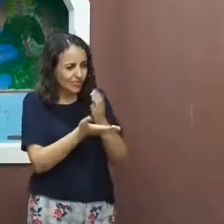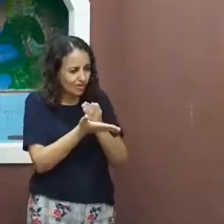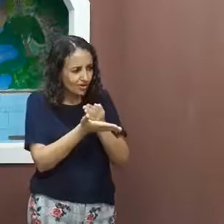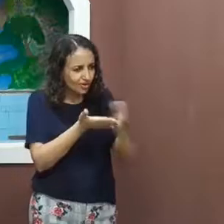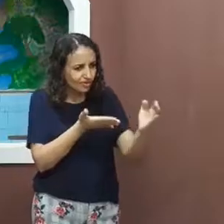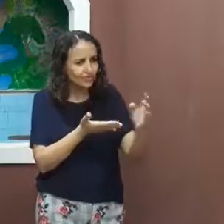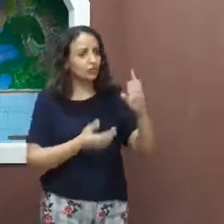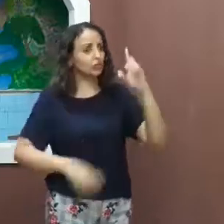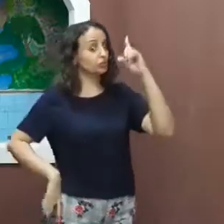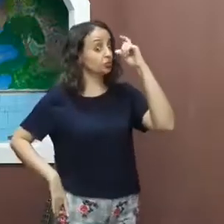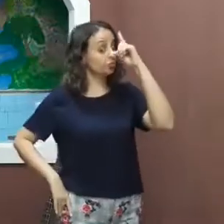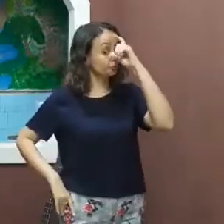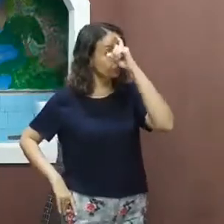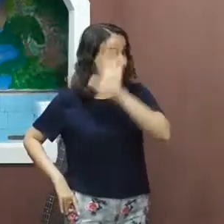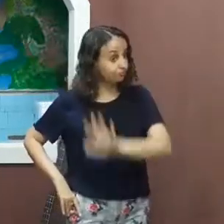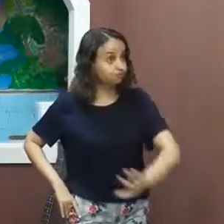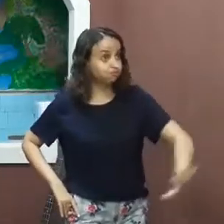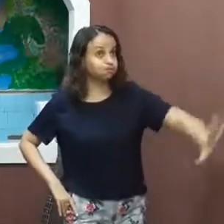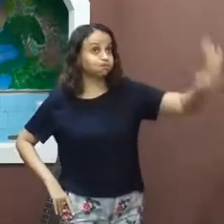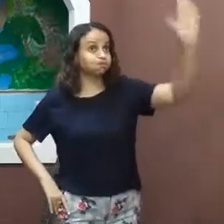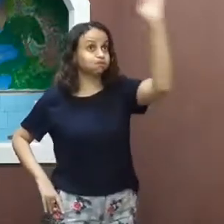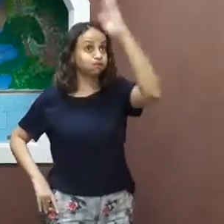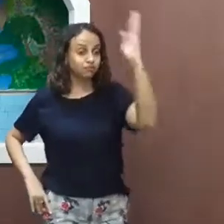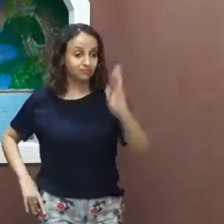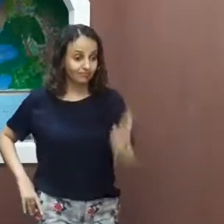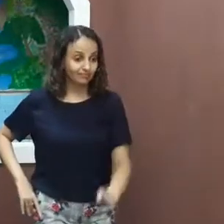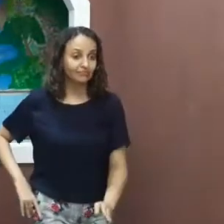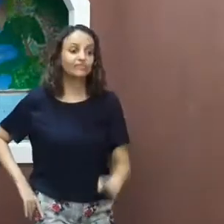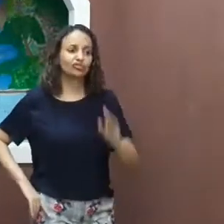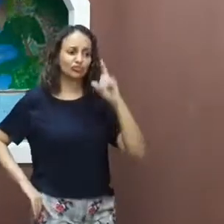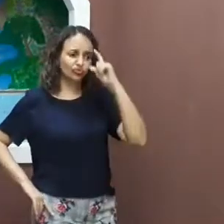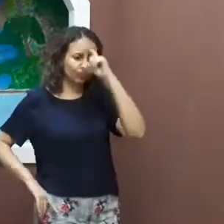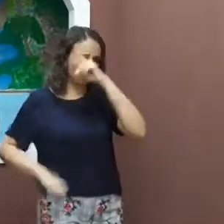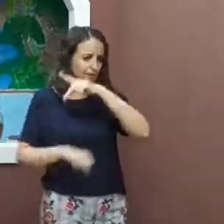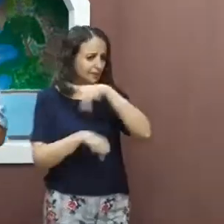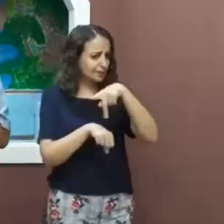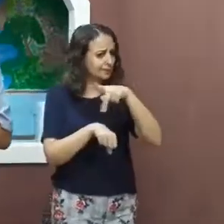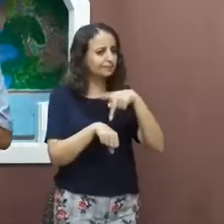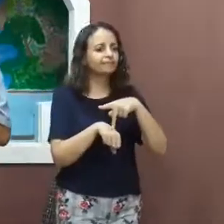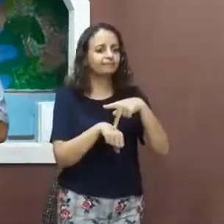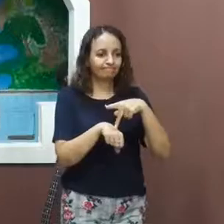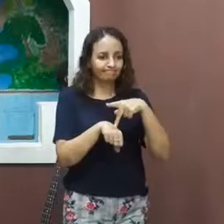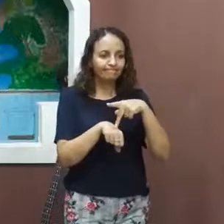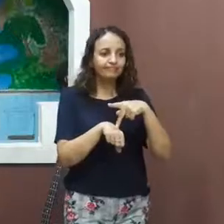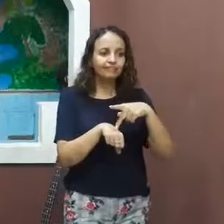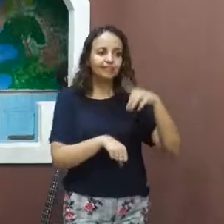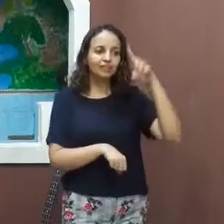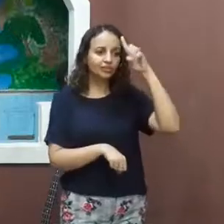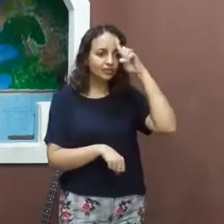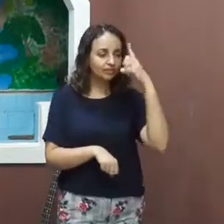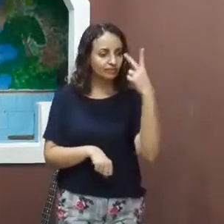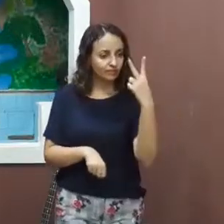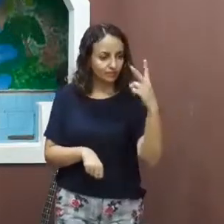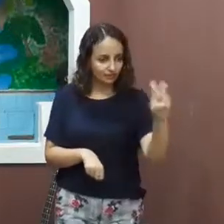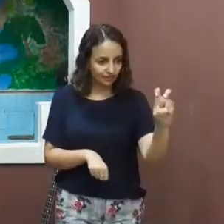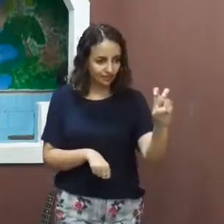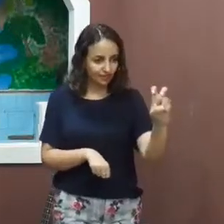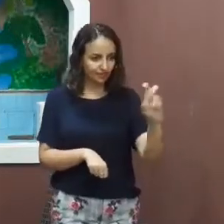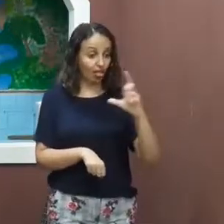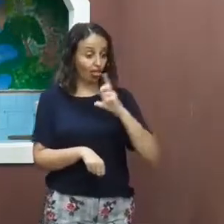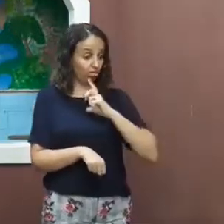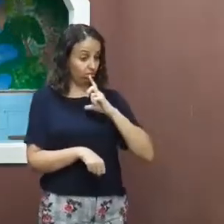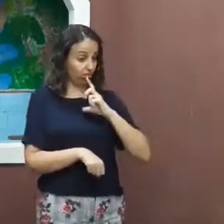dificuldades intensas, dificuldades enormes no nosso país. Nós tivemos no dia 25